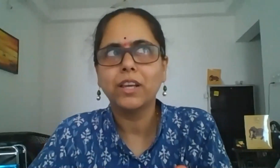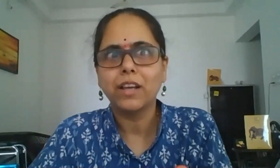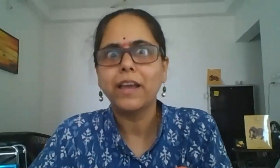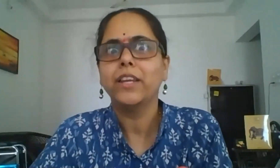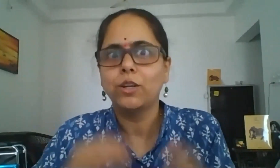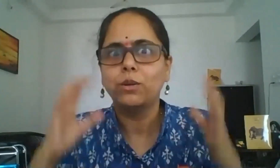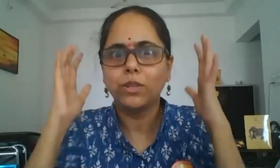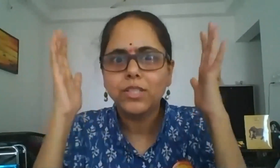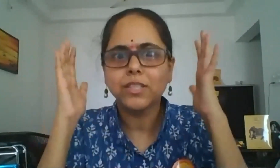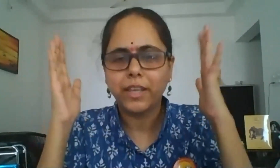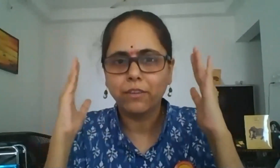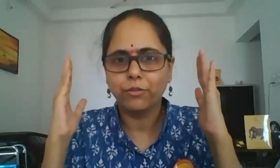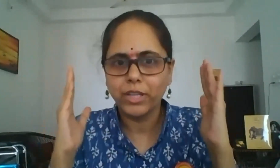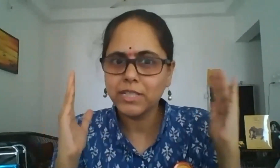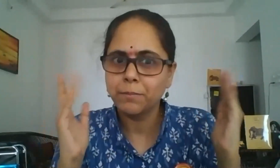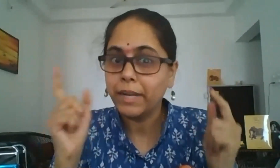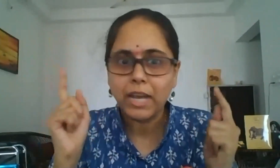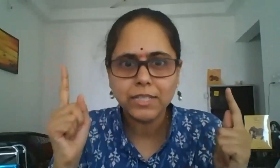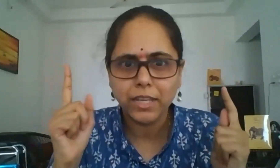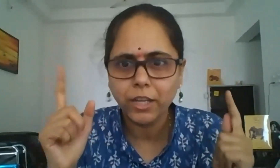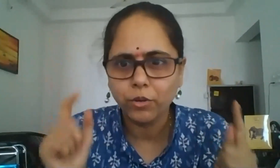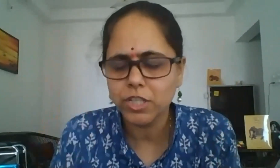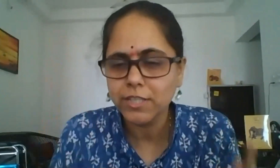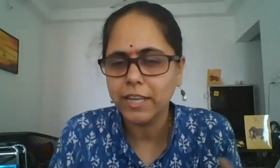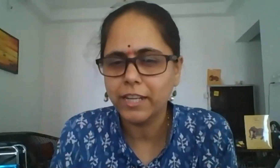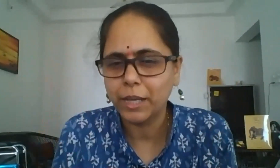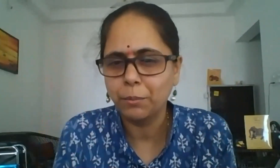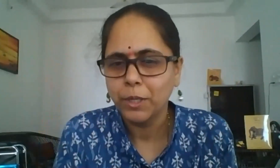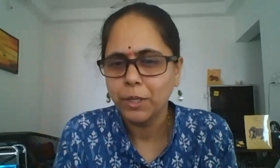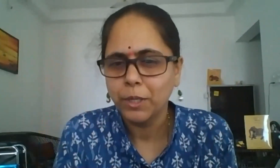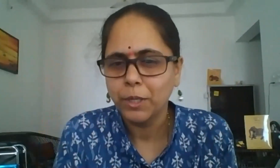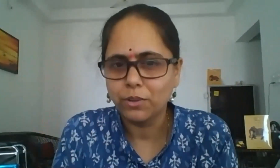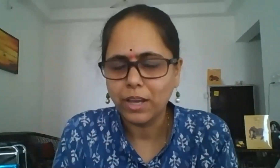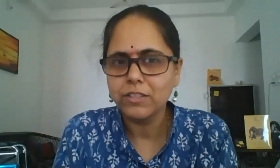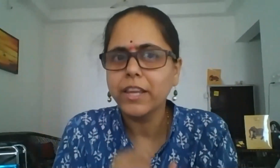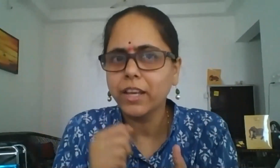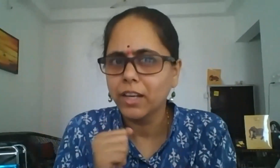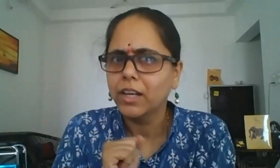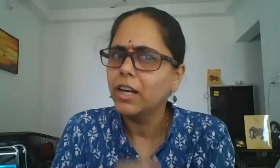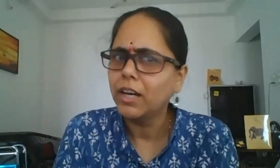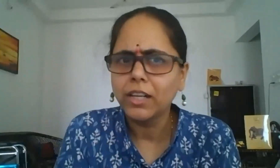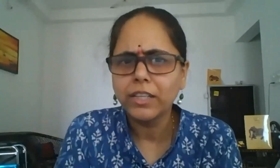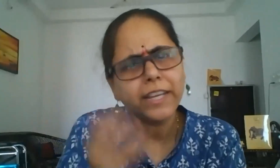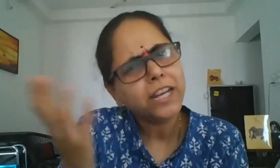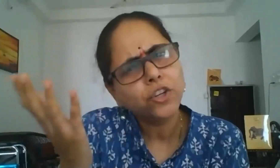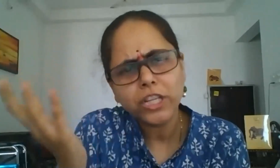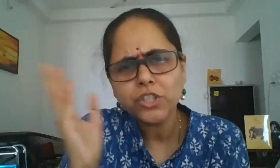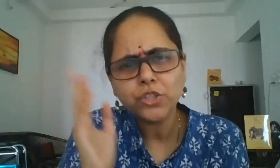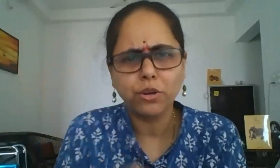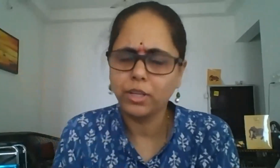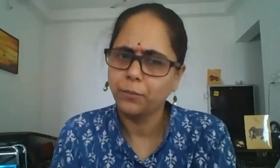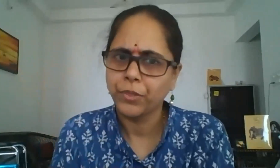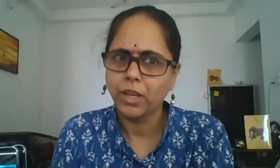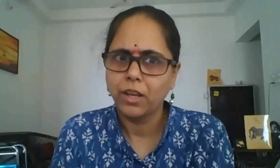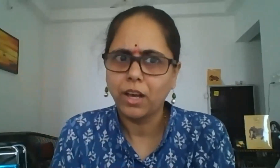I need to listen carefully. She might ask any questions anytime. So I was like, ನೀನ್ ಹೇಳು ನಿನ್ ಸ್ಟೋರಿ.